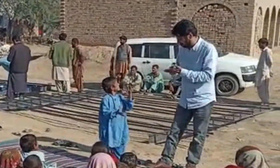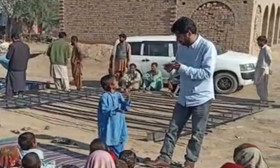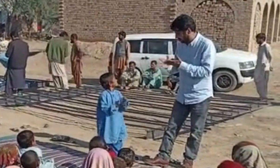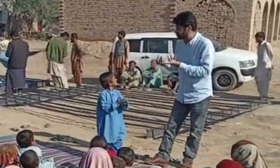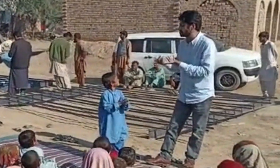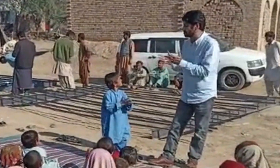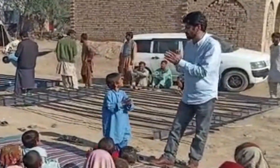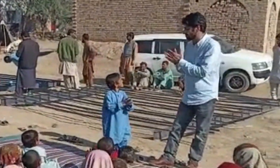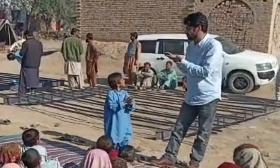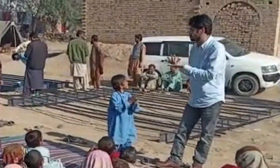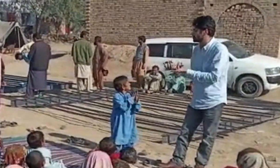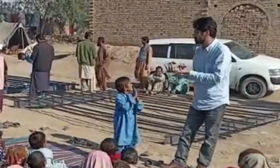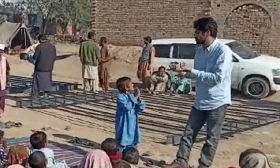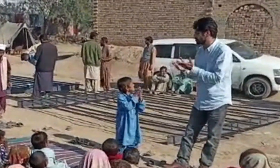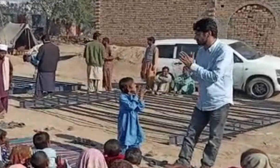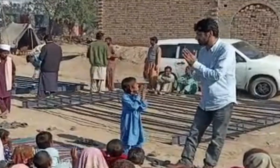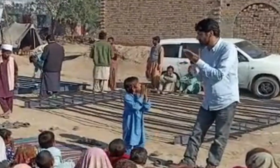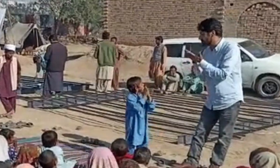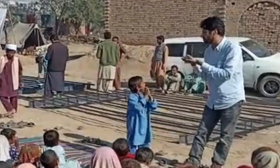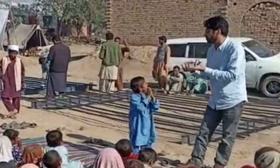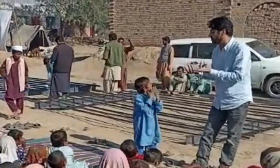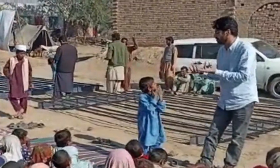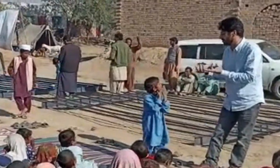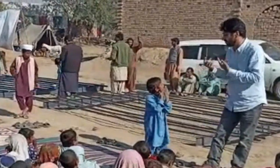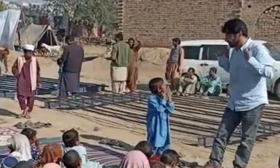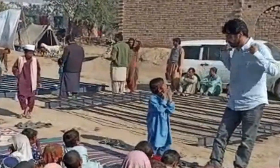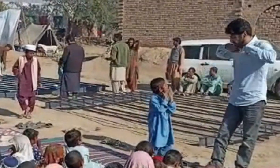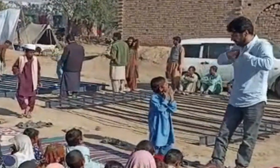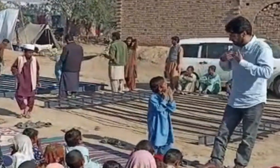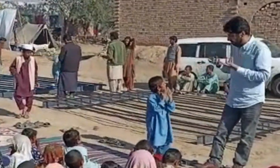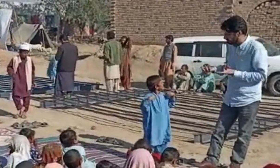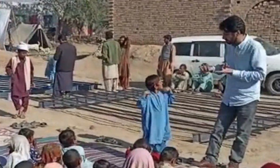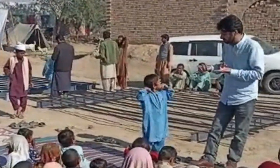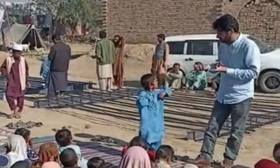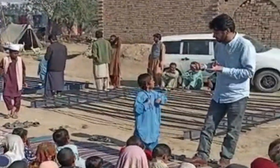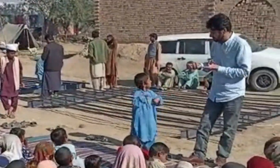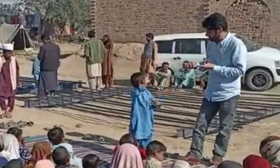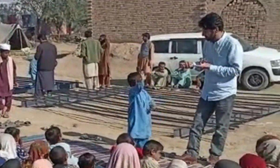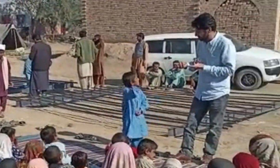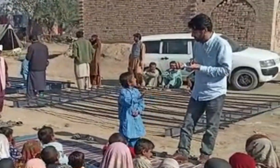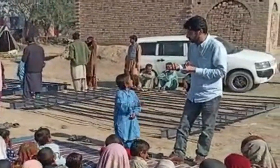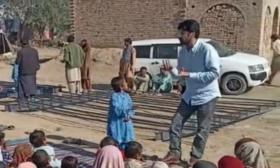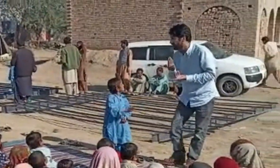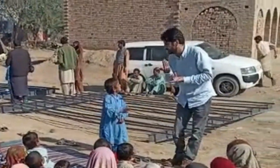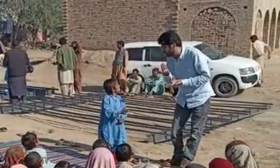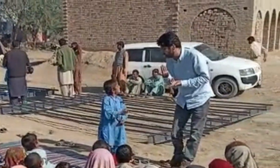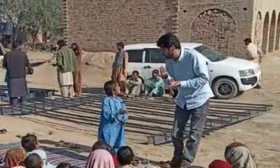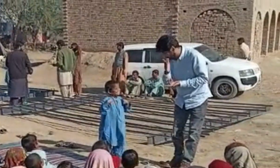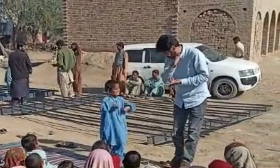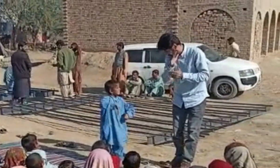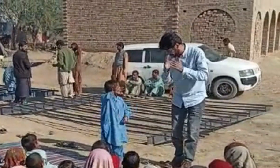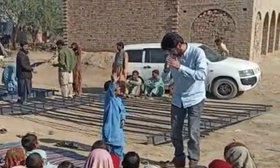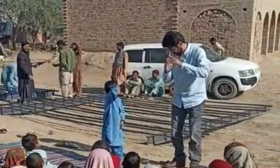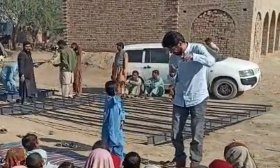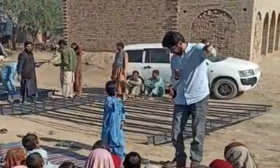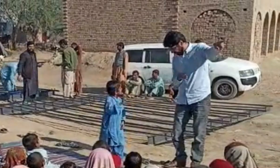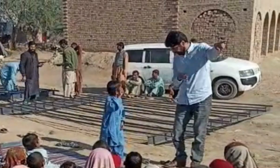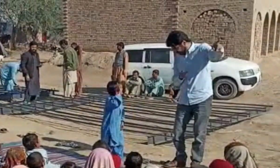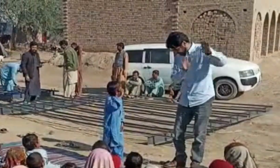صرف اور صرف یہی ترخواست ہے کہ نارمل لوگوں کے لئے اور عام لوگوں کے لئے تو ہر کوئی کر رہا ہوتا ہے ان لوگوں کے لئے آپ کی